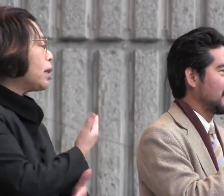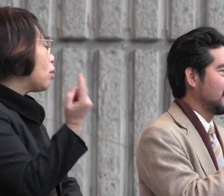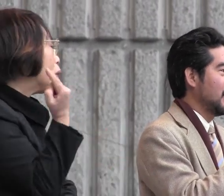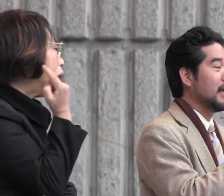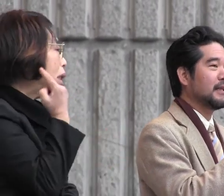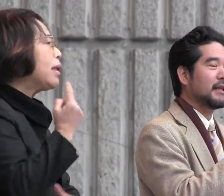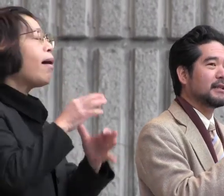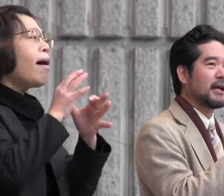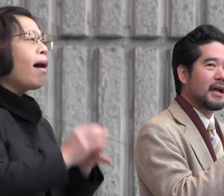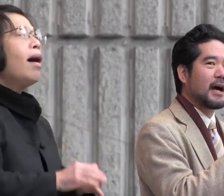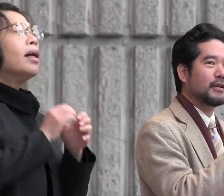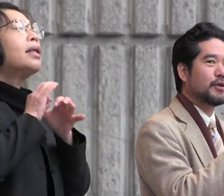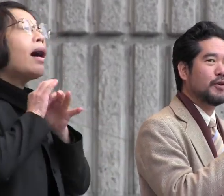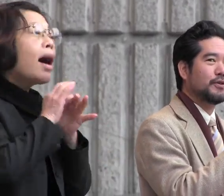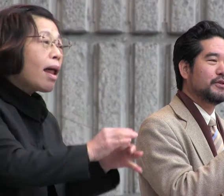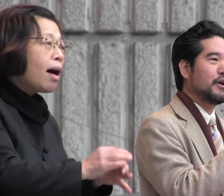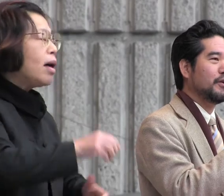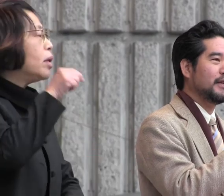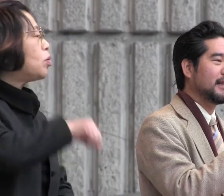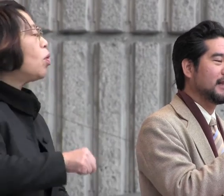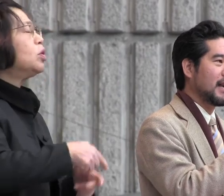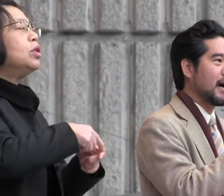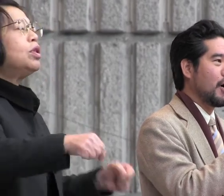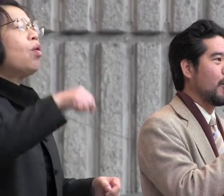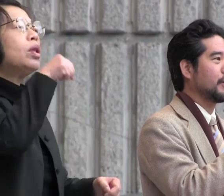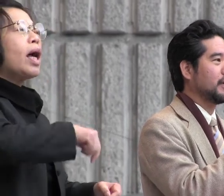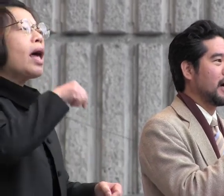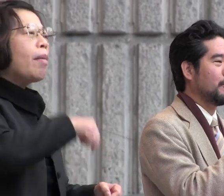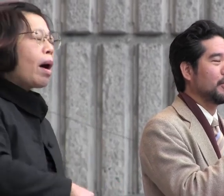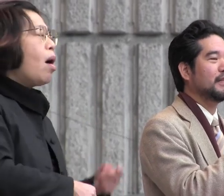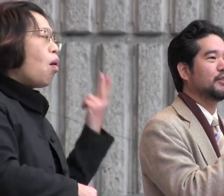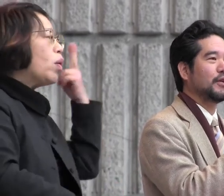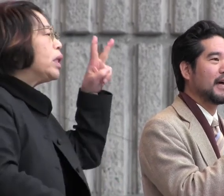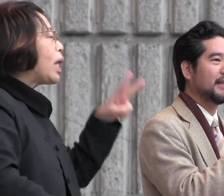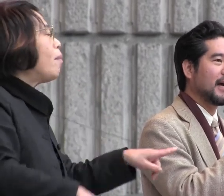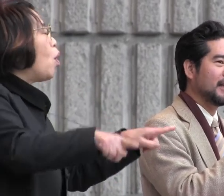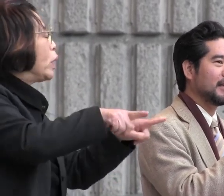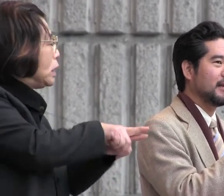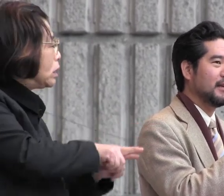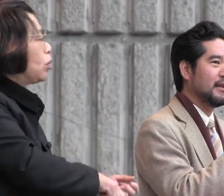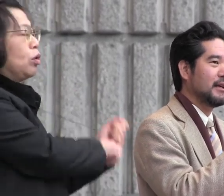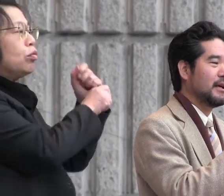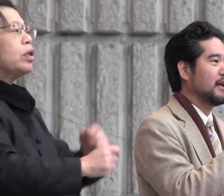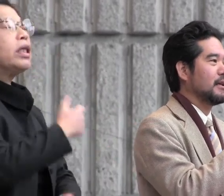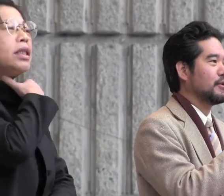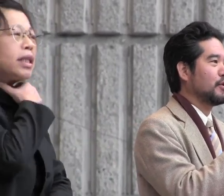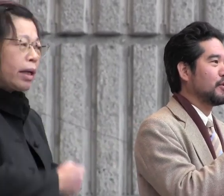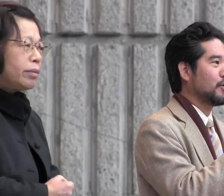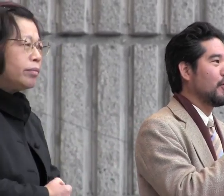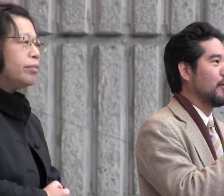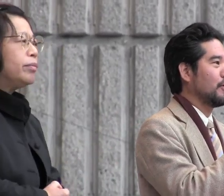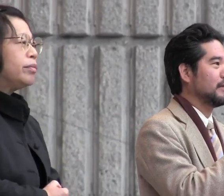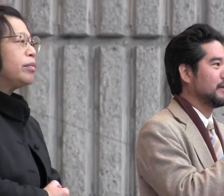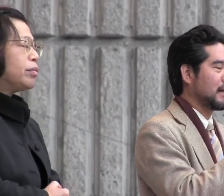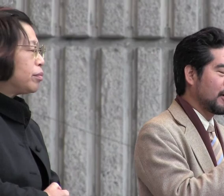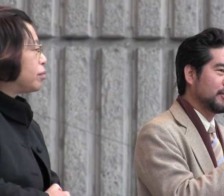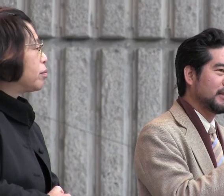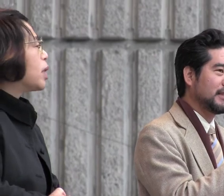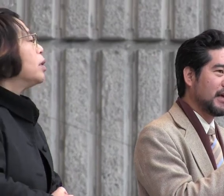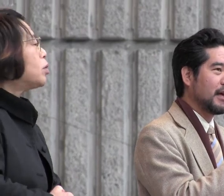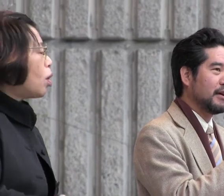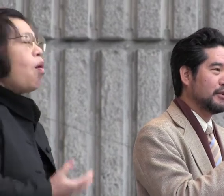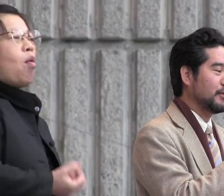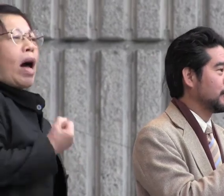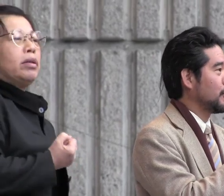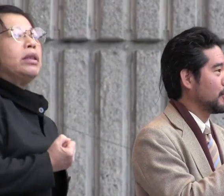たから、だったらそういう日本にだったら沖縄も一緒になりたい、そういうことを確